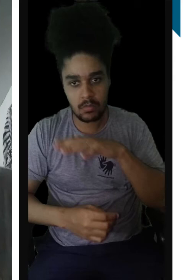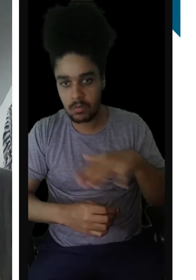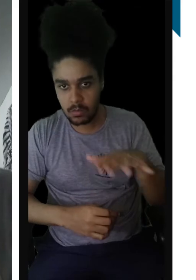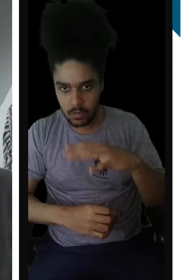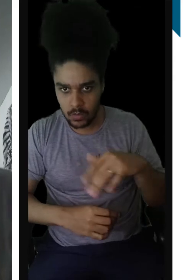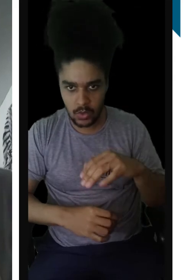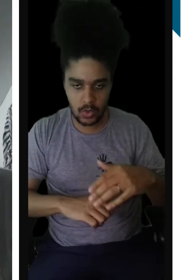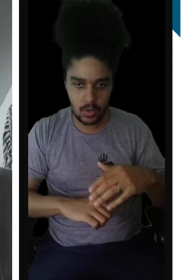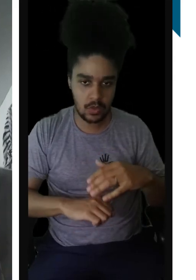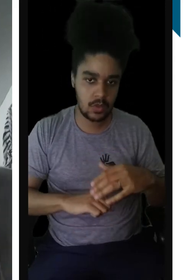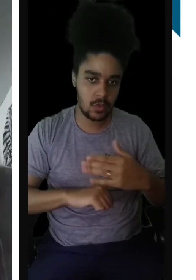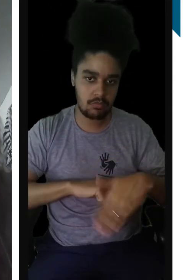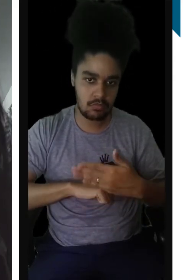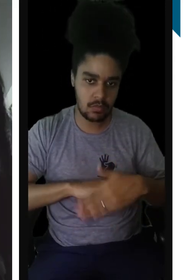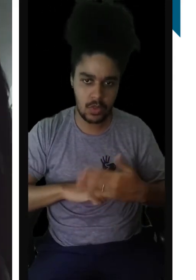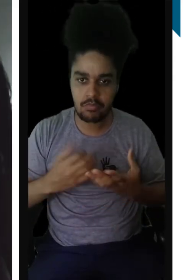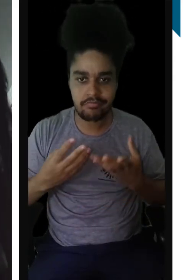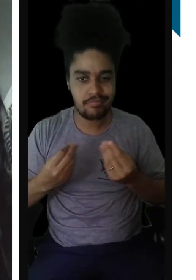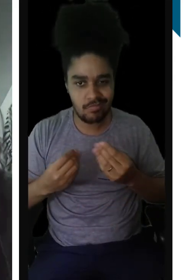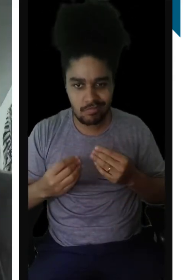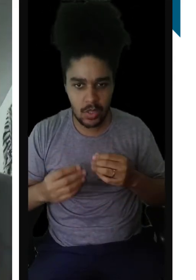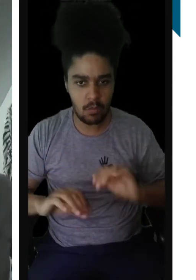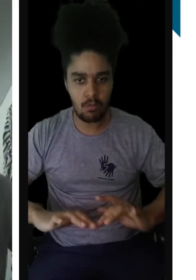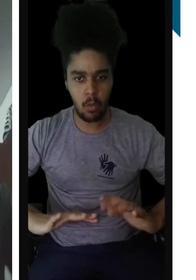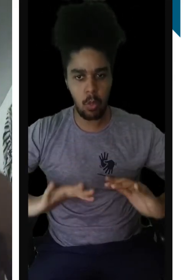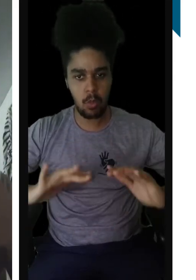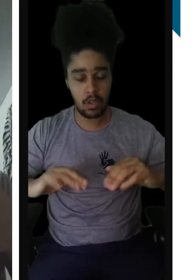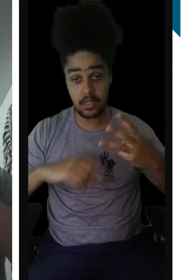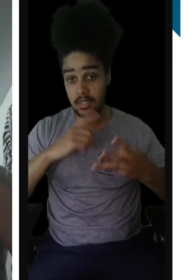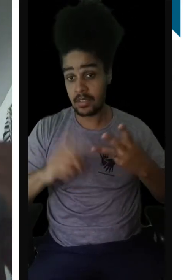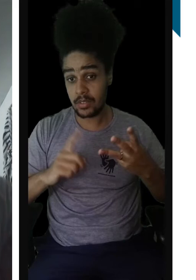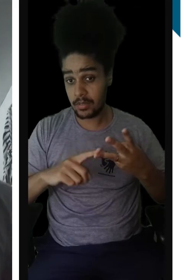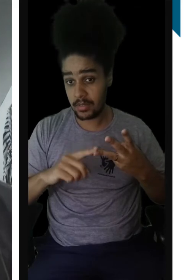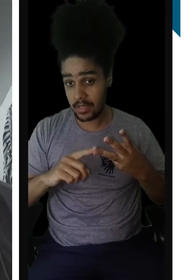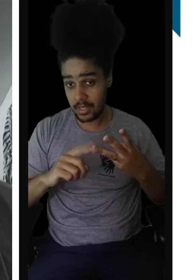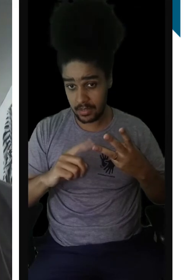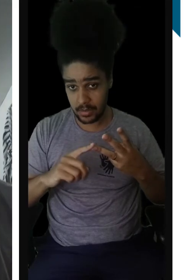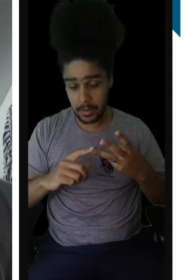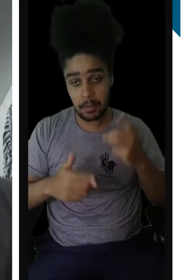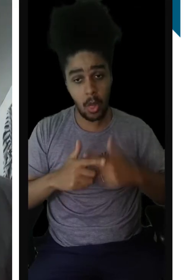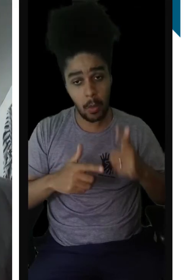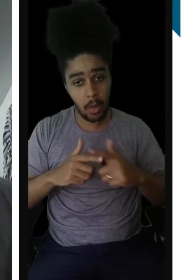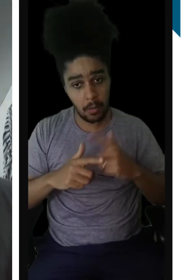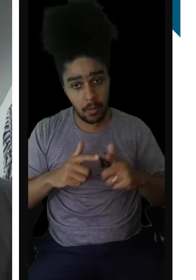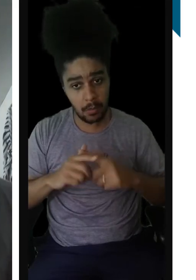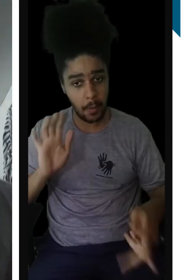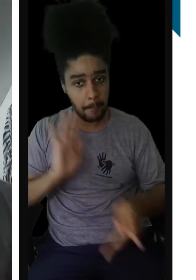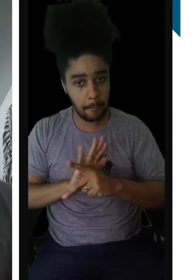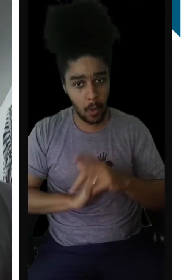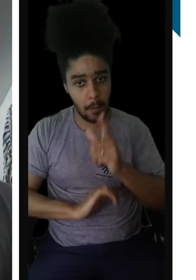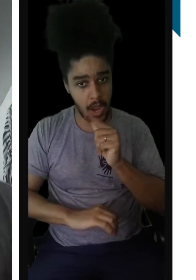grandes centros urbanos passando por problemas de enchente. Beleza? O terceiro